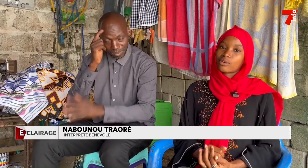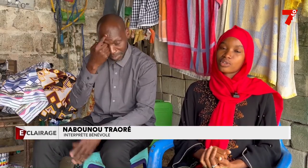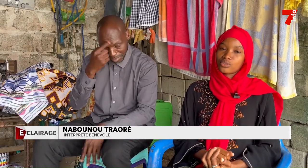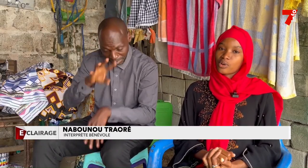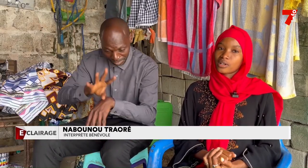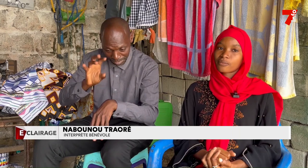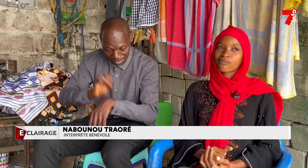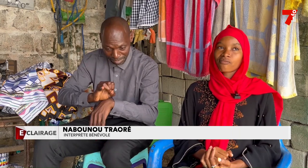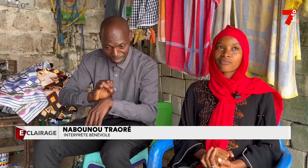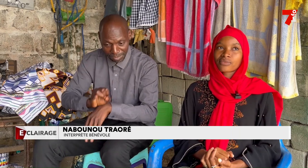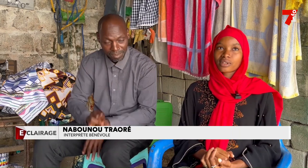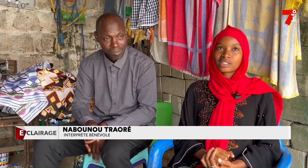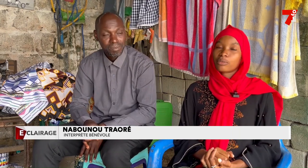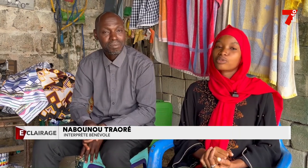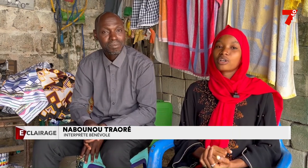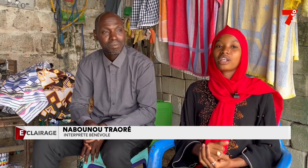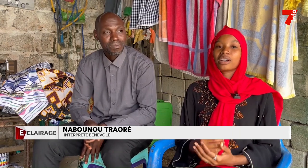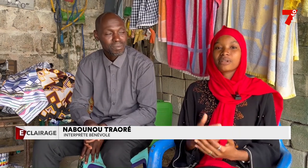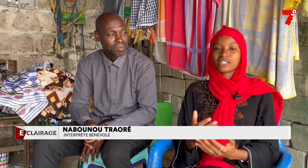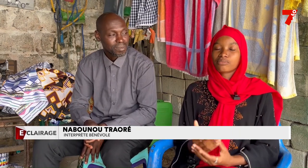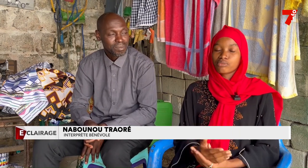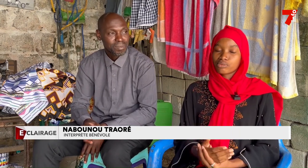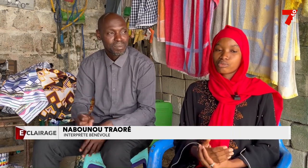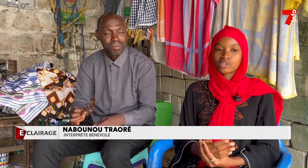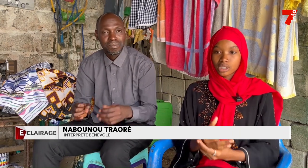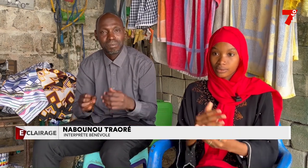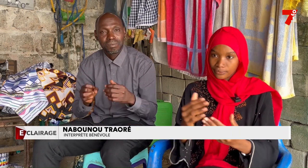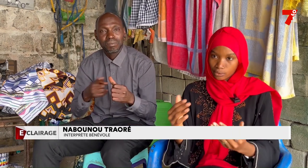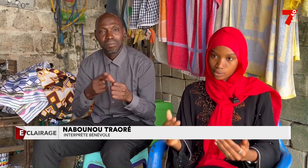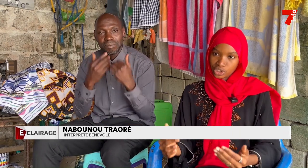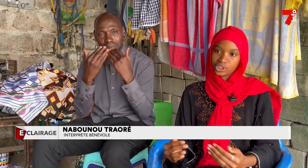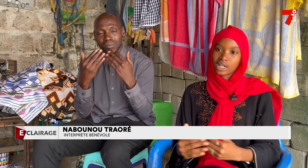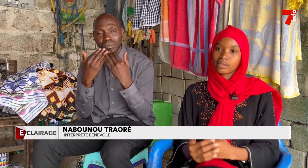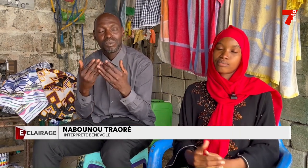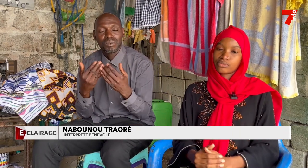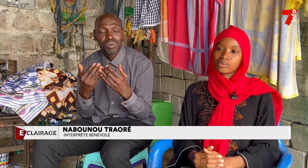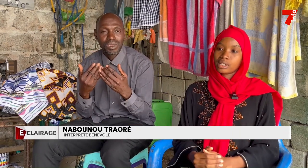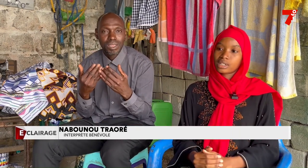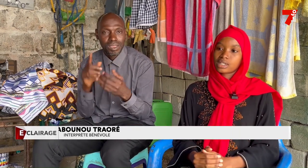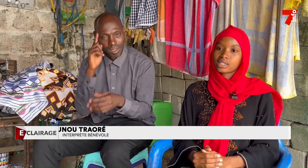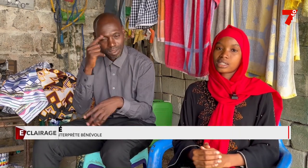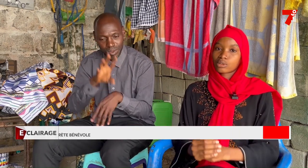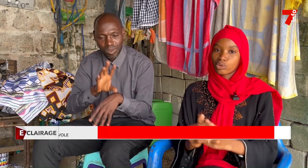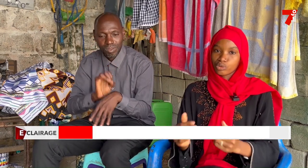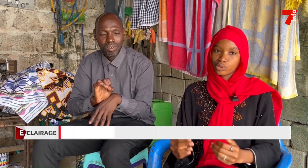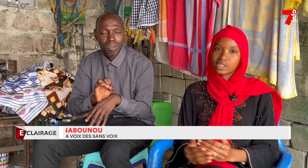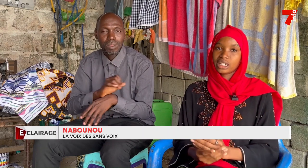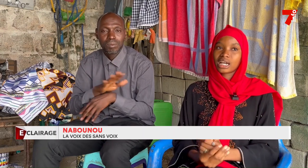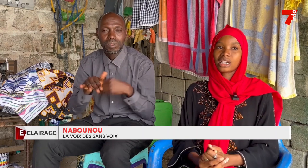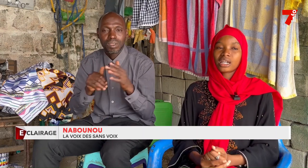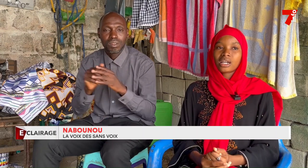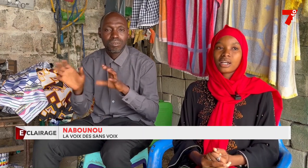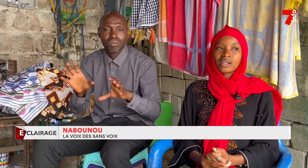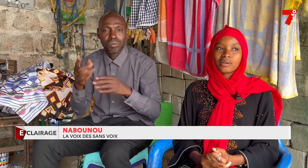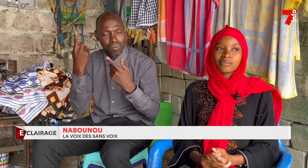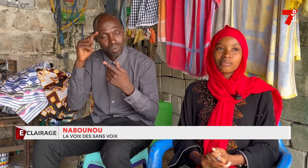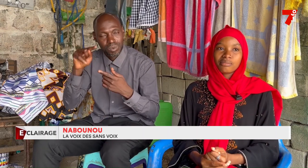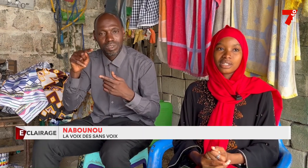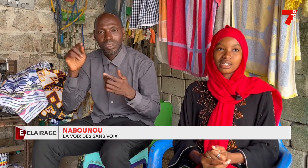l'État de la Côte d'Ivoire. D'abord, nous allons les relancer pour tout ce qu'ils font déjà pour cette communauté-là.